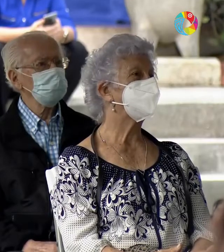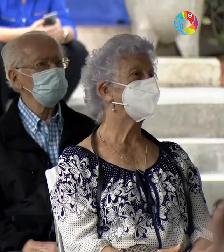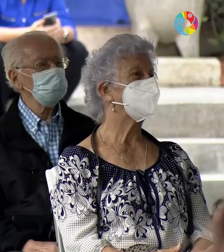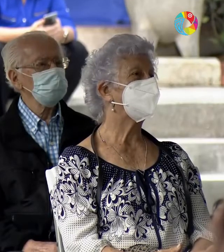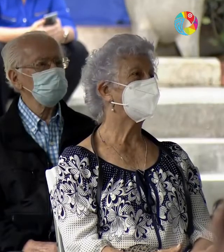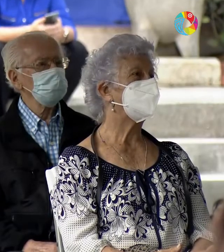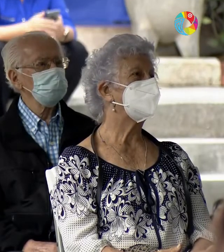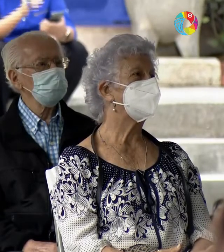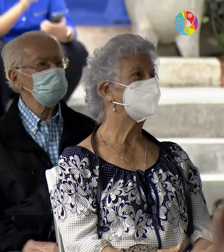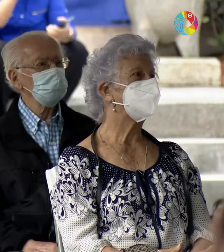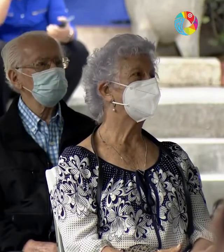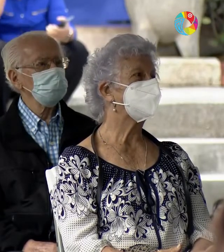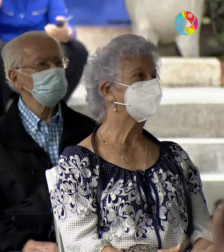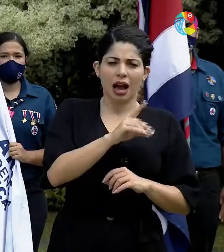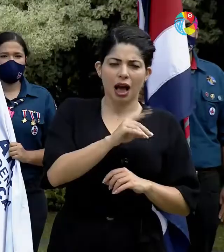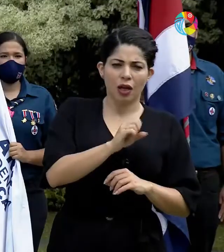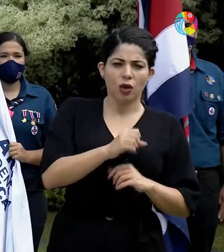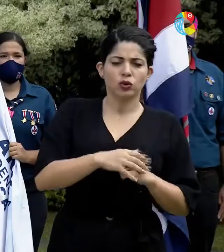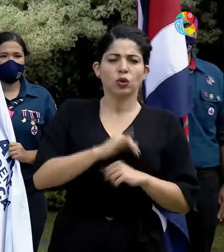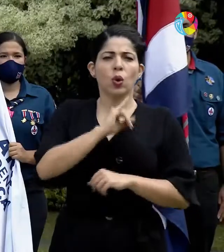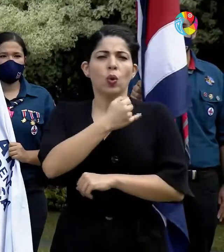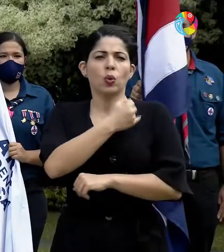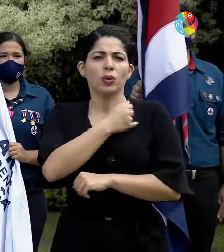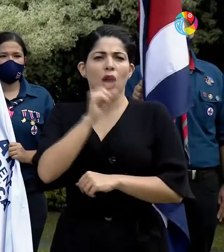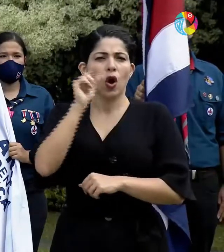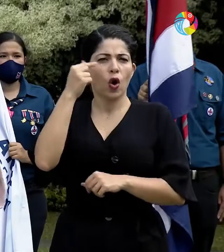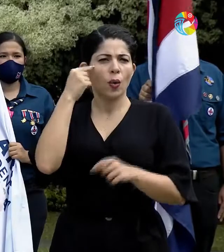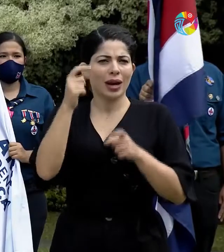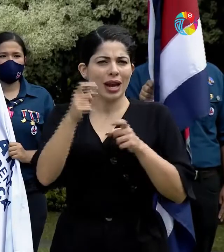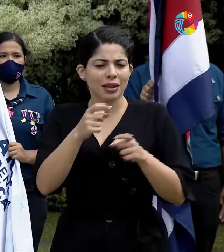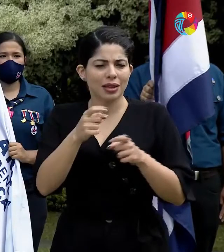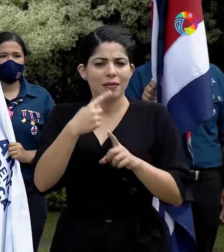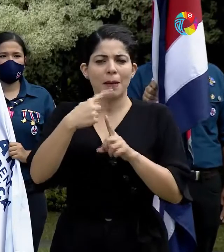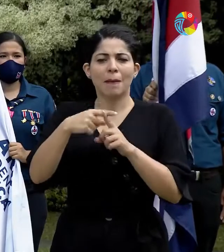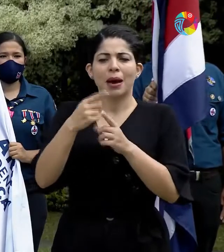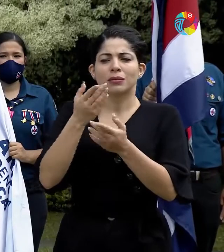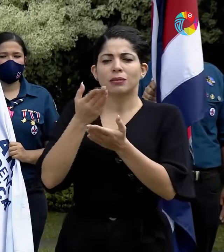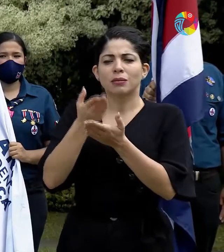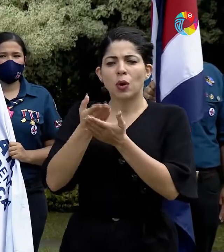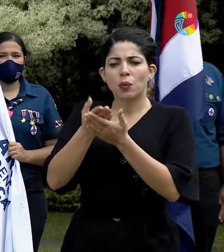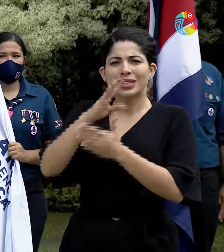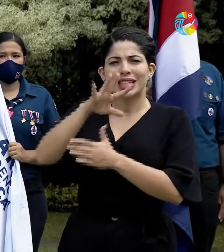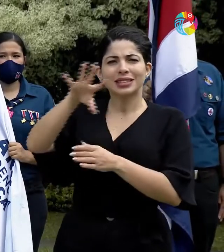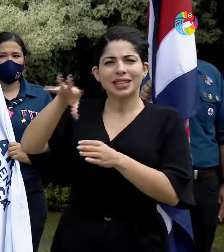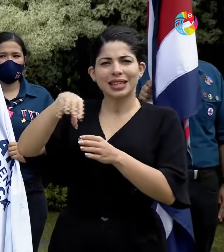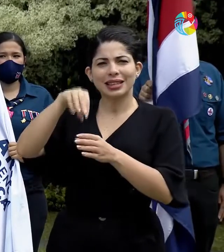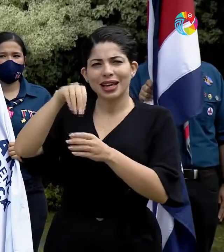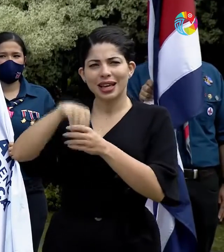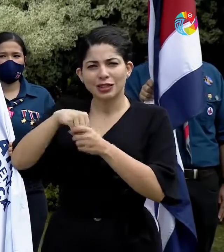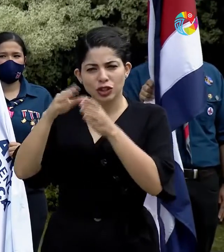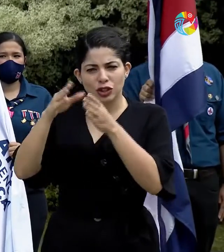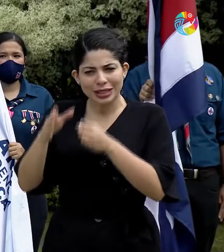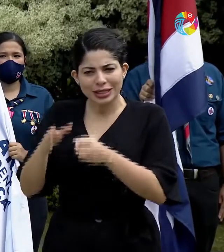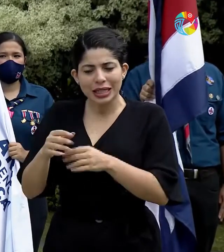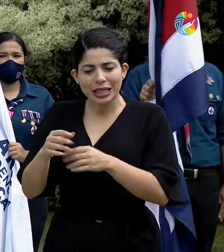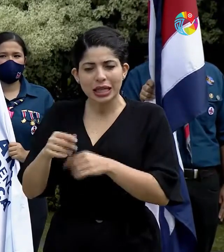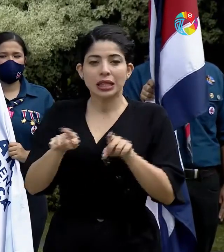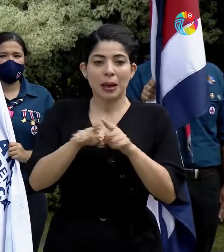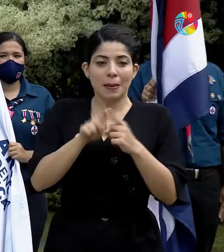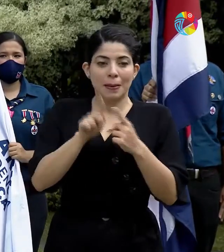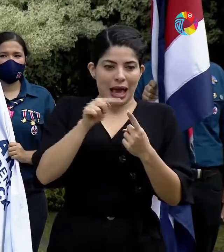las Juntas Superiores Gubernativas, nuestro trayecto por las propuestas integracionistas, hasta llegar finalmente a